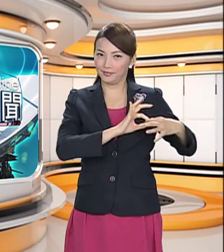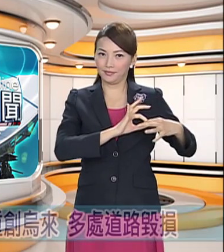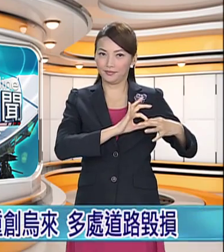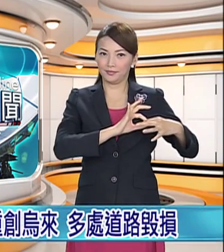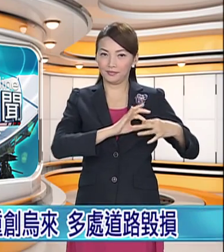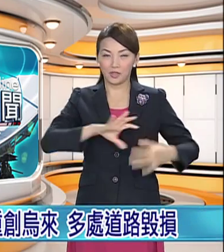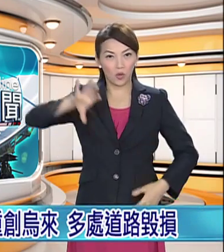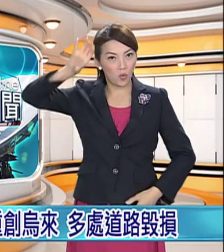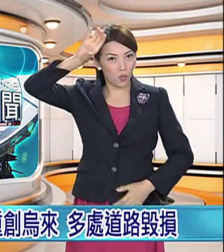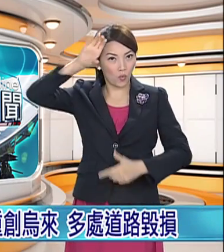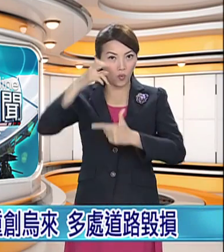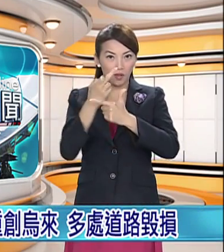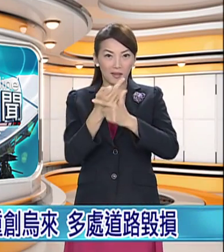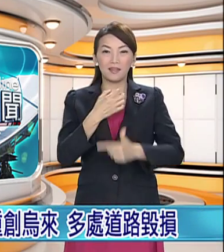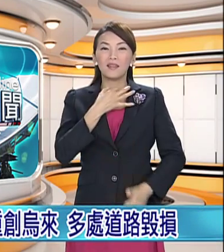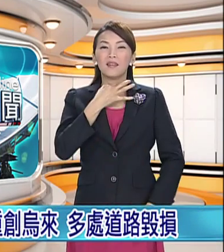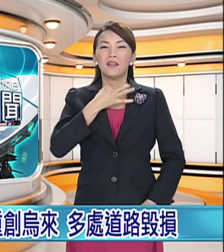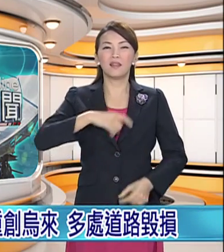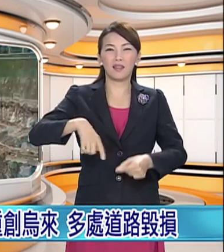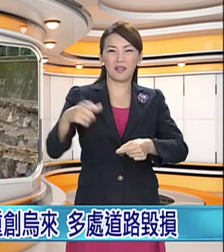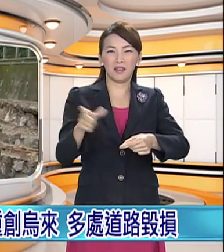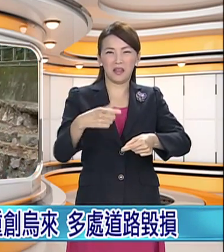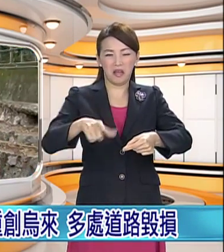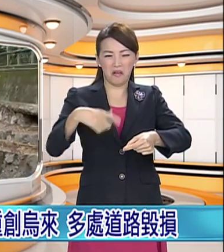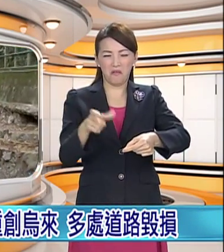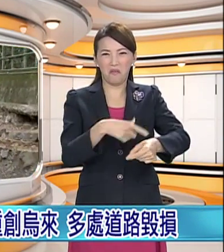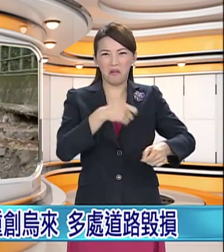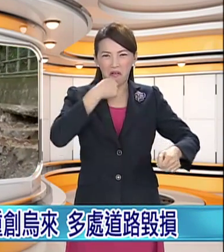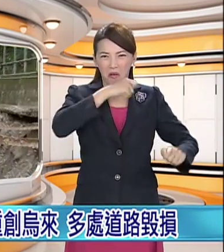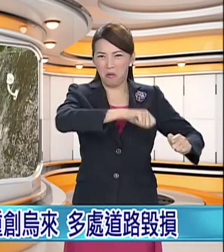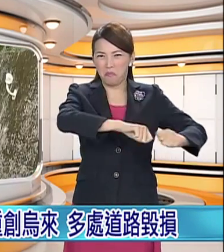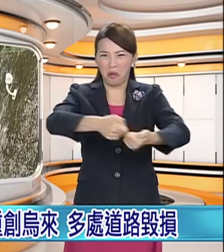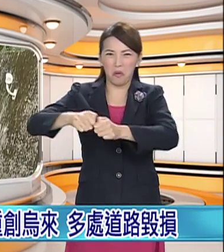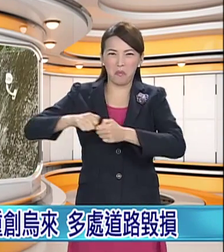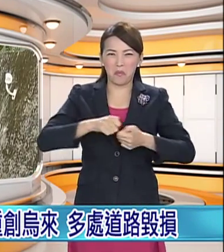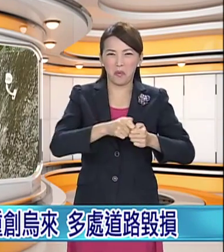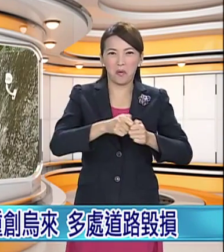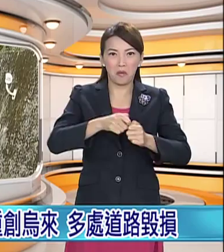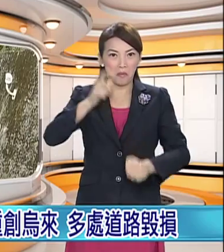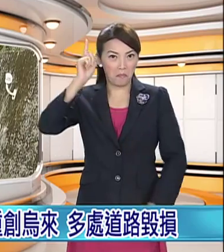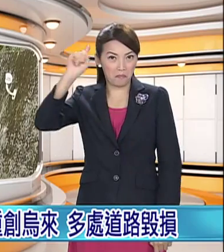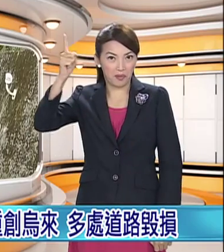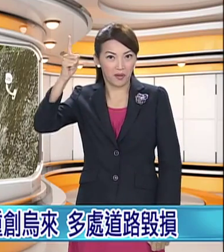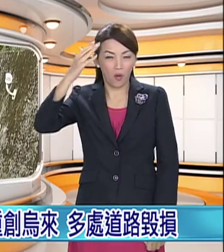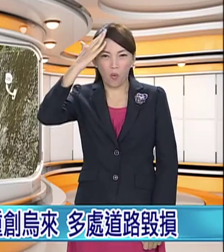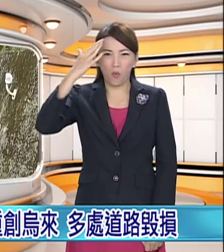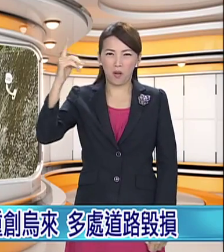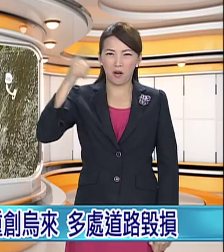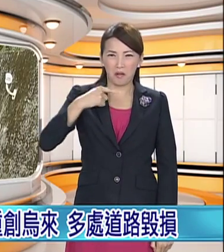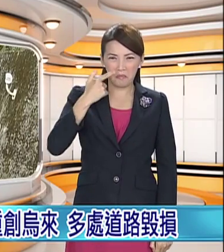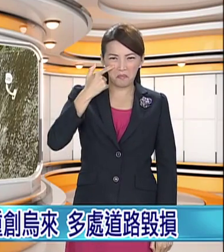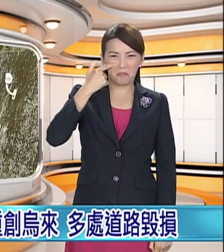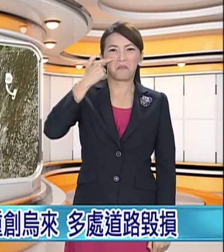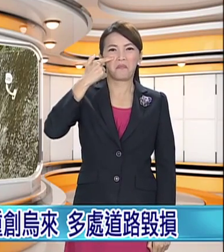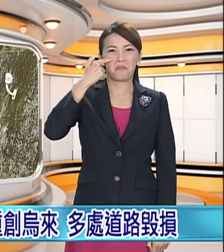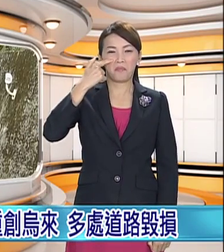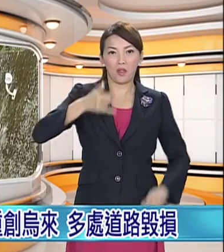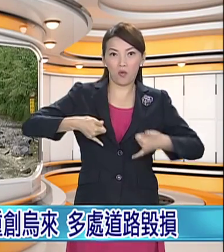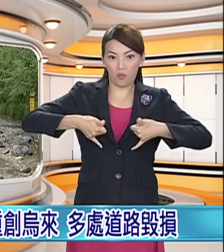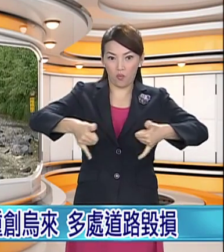心，苏迪勒台风重创台湾，乌来地区灾情惨重，当地有多